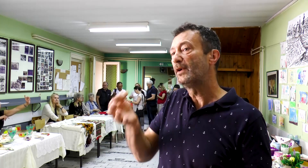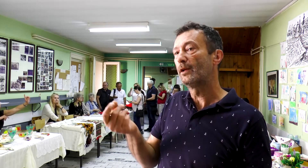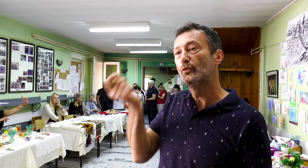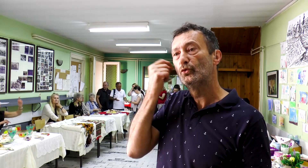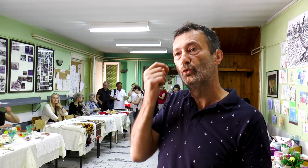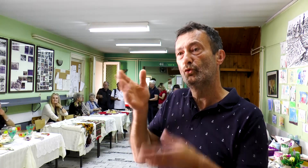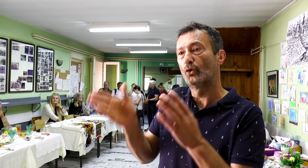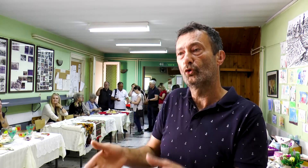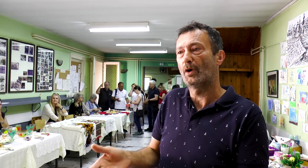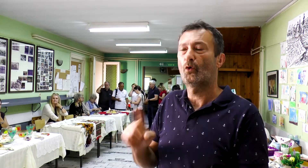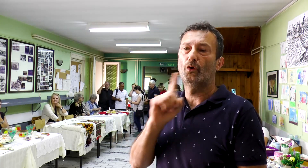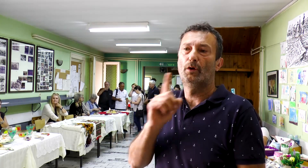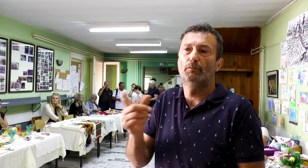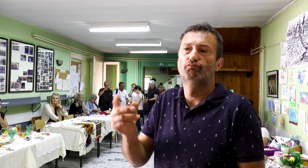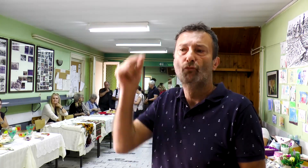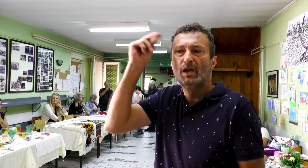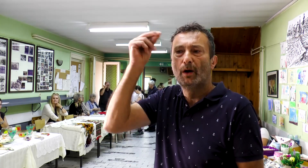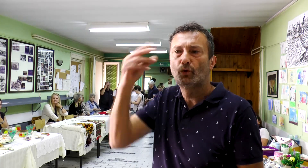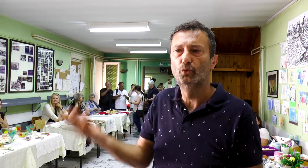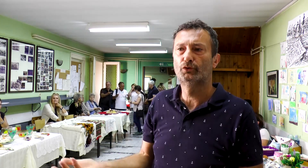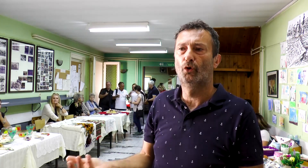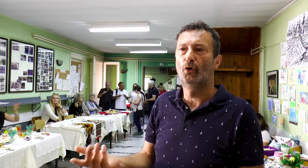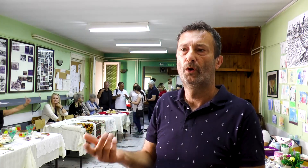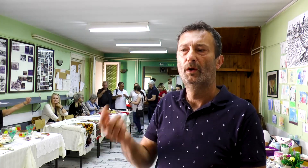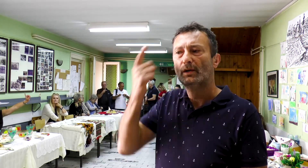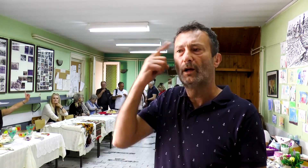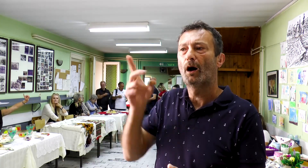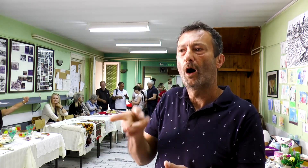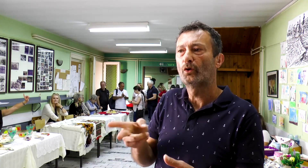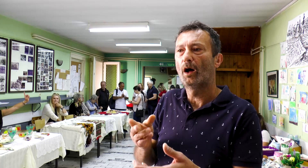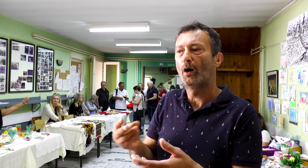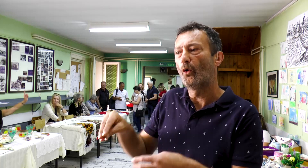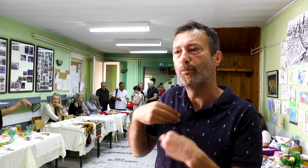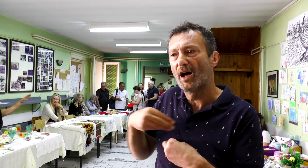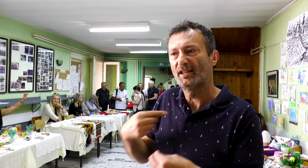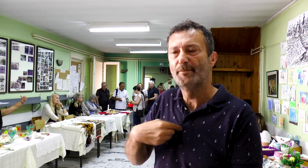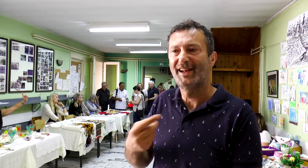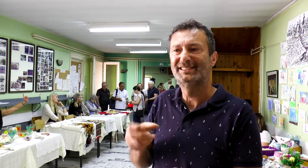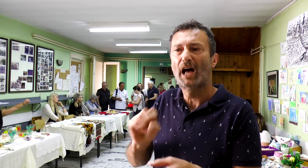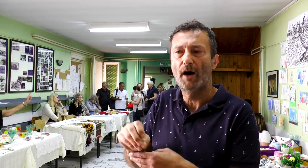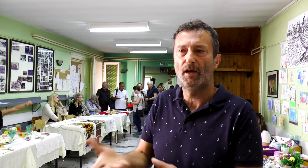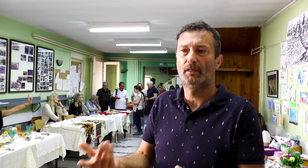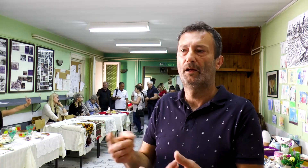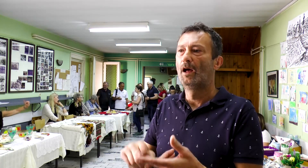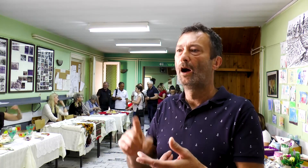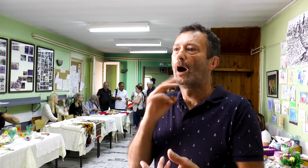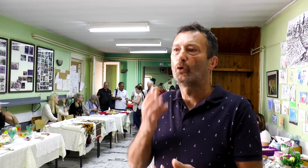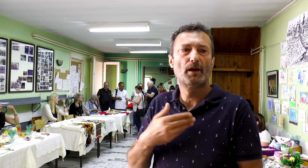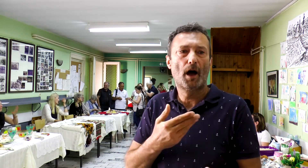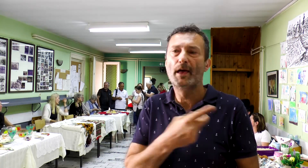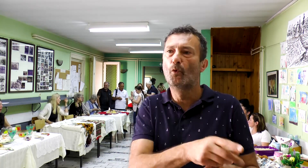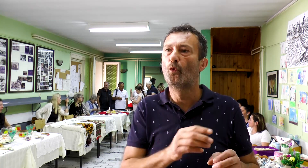jedni drugima pomažemo se i pokušavamo sa čujućima da